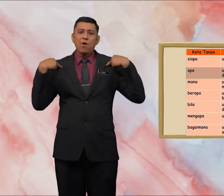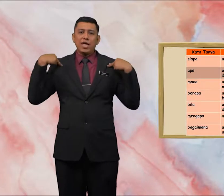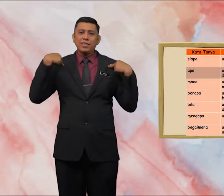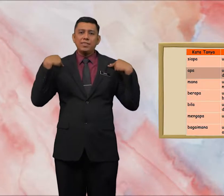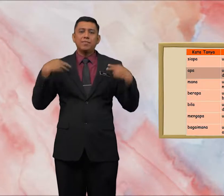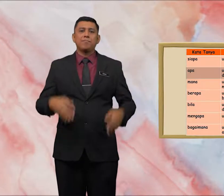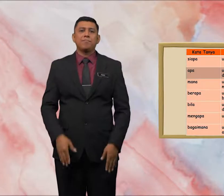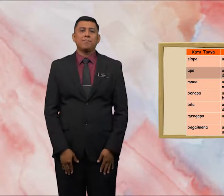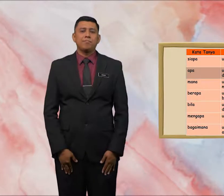haiwan.